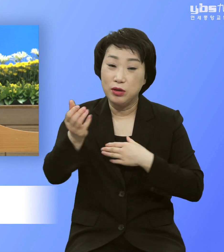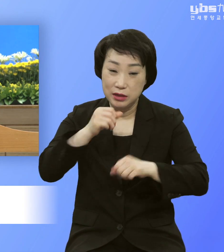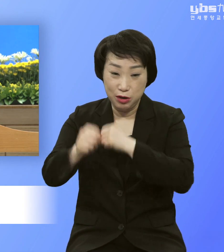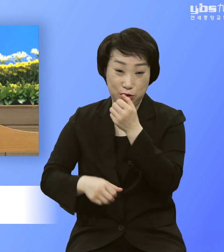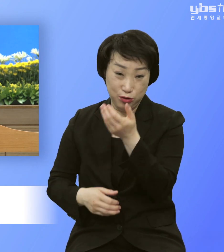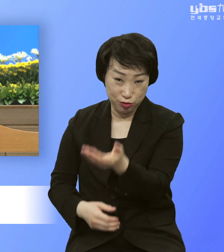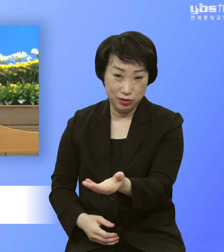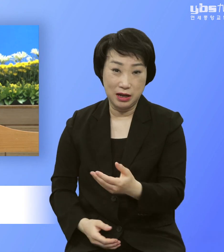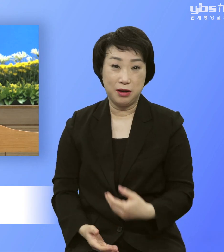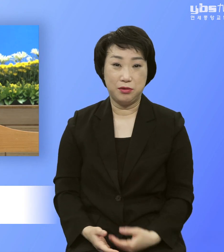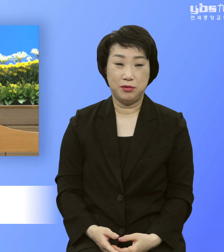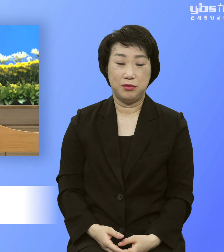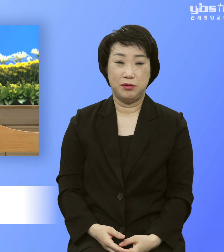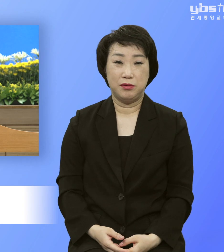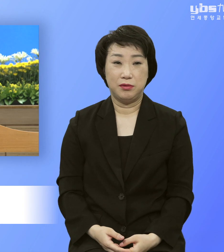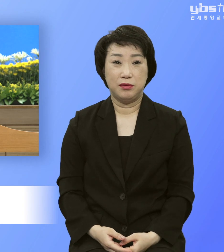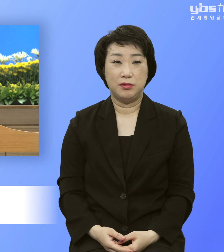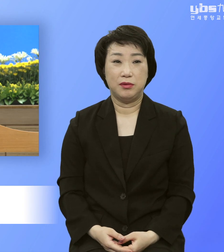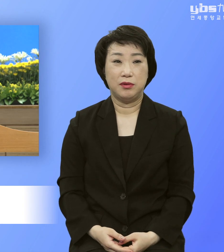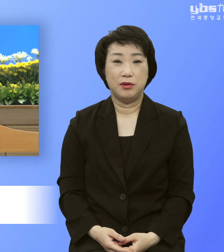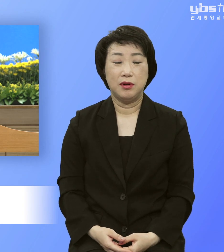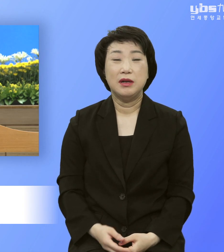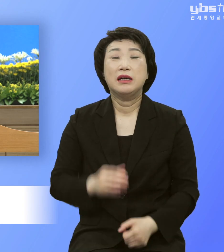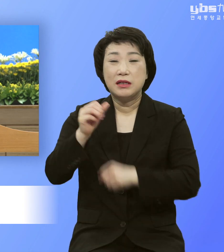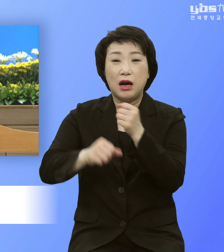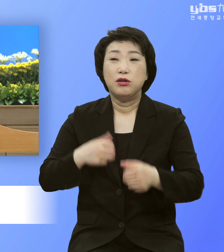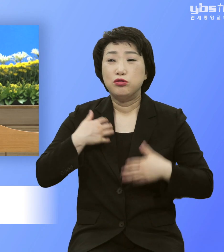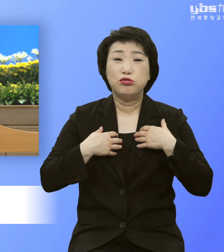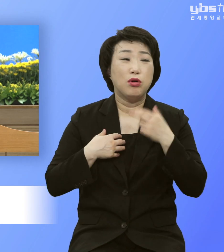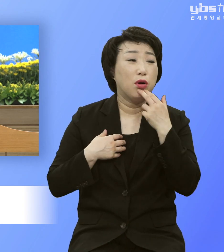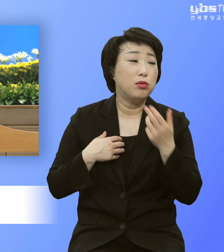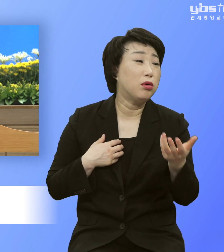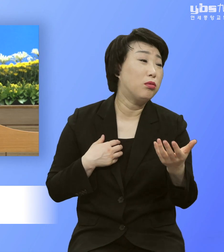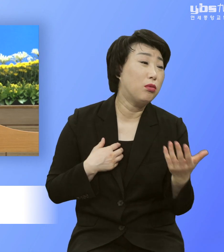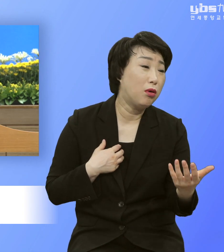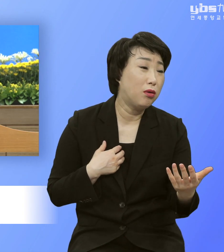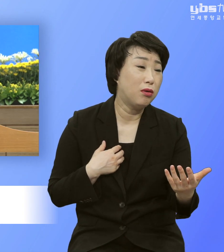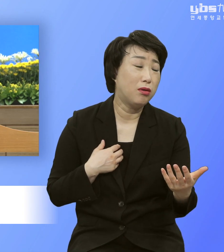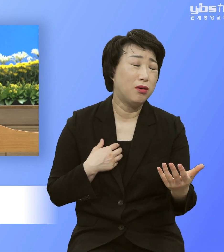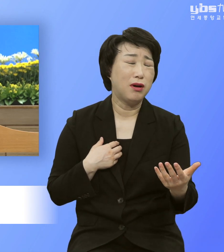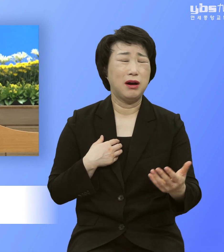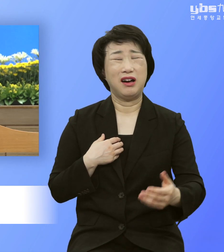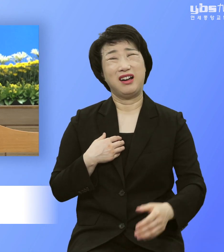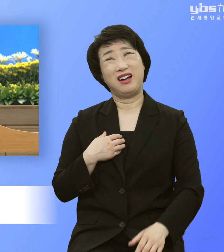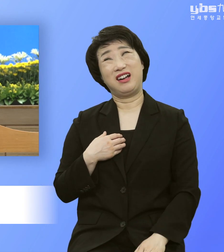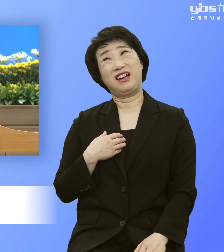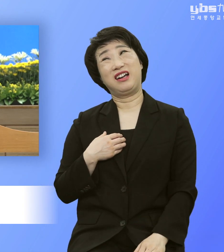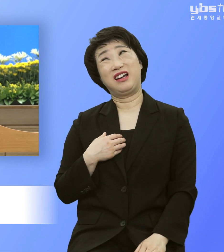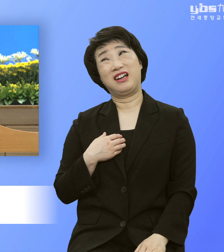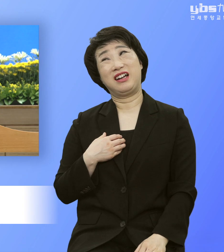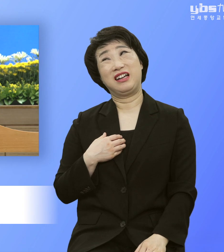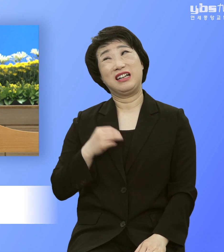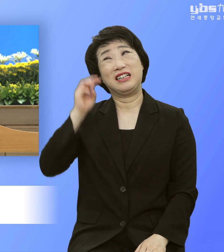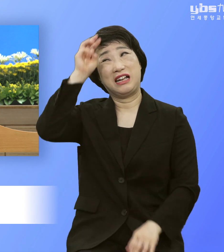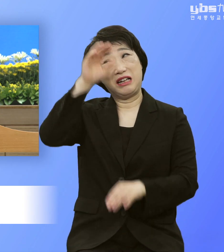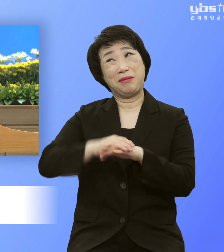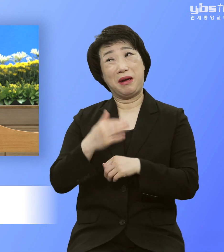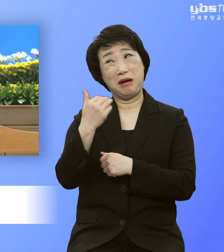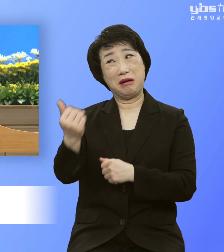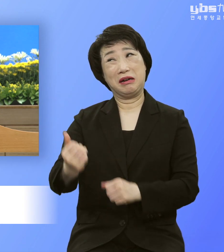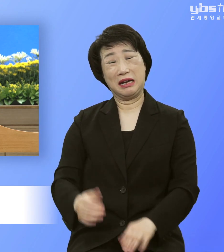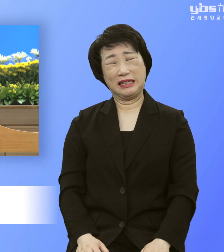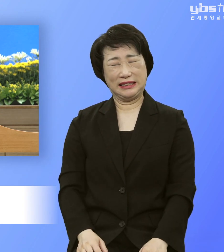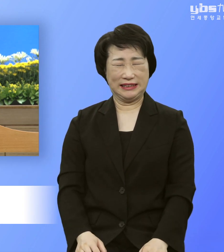자유케 하느니. 이 자유를 못 느끼는 사람들이 무슨 뭐 3일 예배